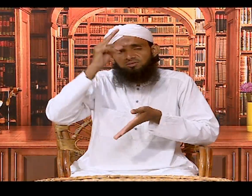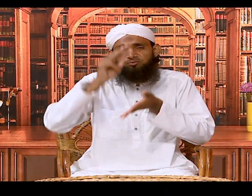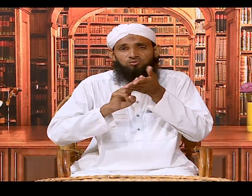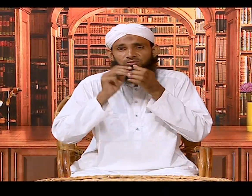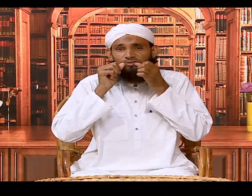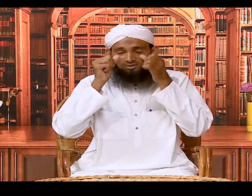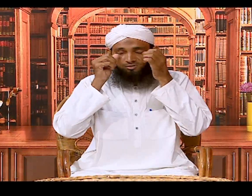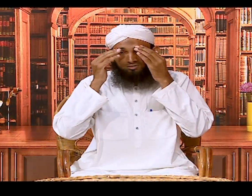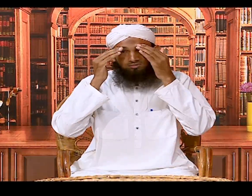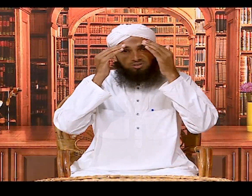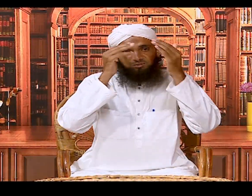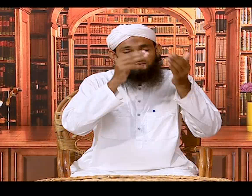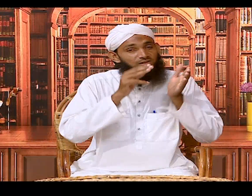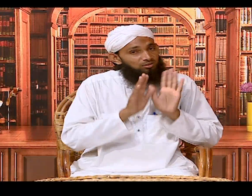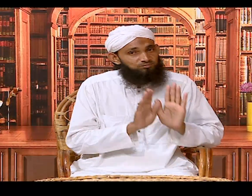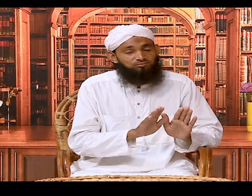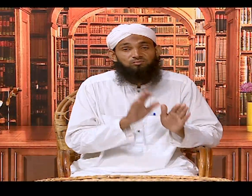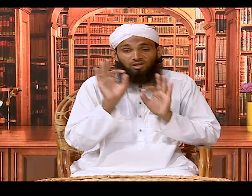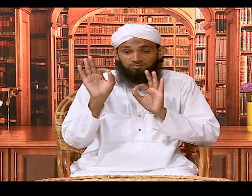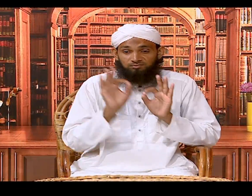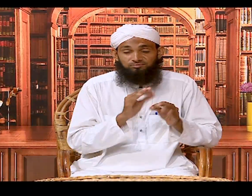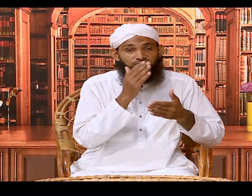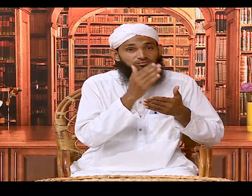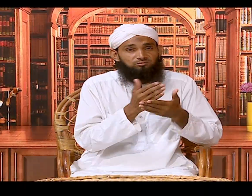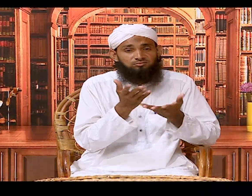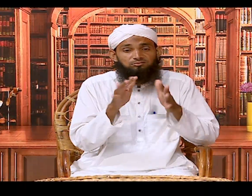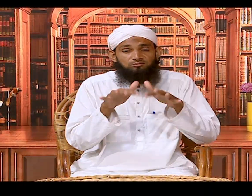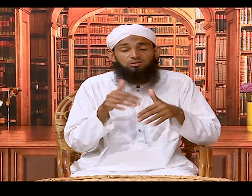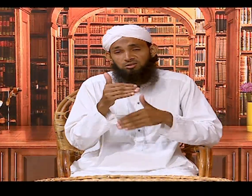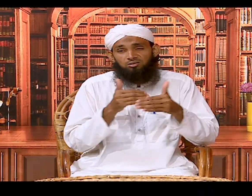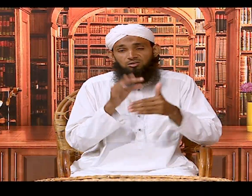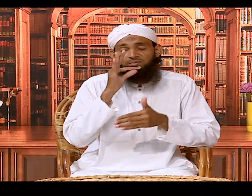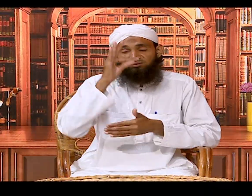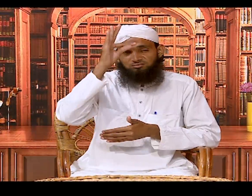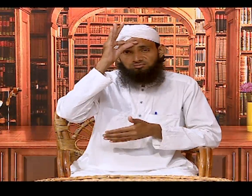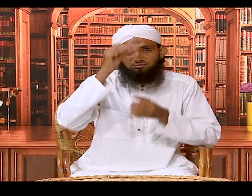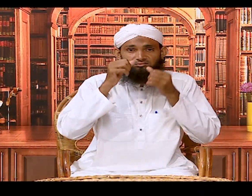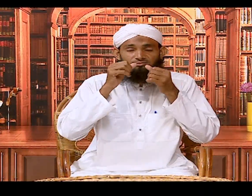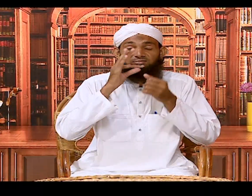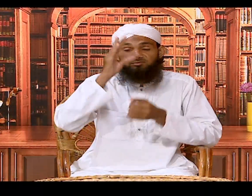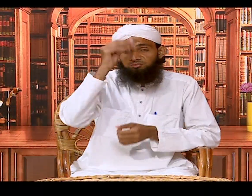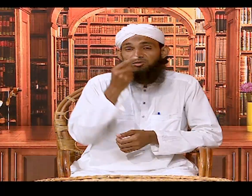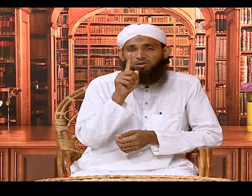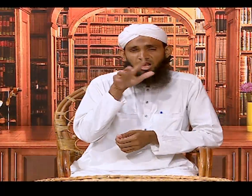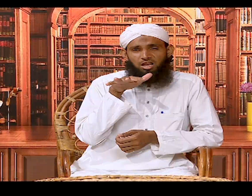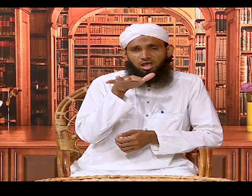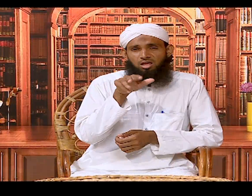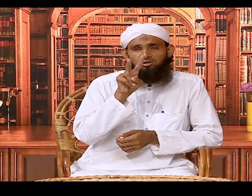پیارے آقا مکی مدنی مصطفیٰ صلی اللہ علیہ وآلہ وصحبہ وسلم تک کم و بیش 1,24,000